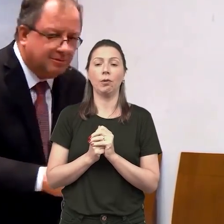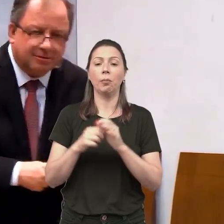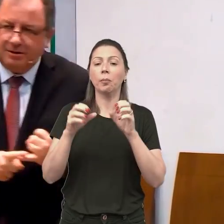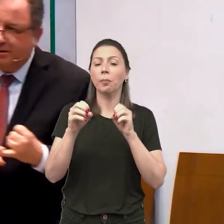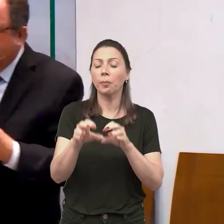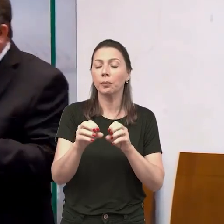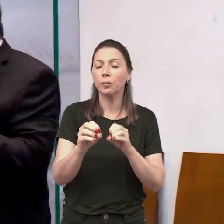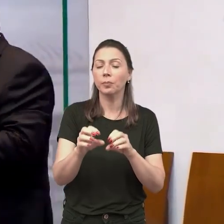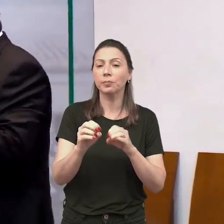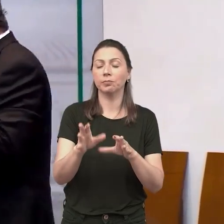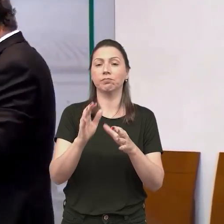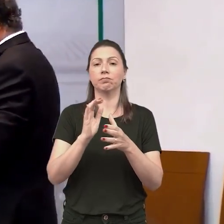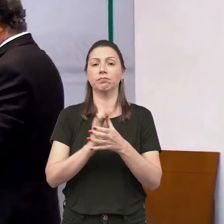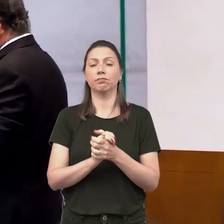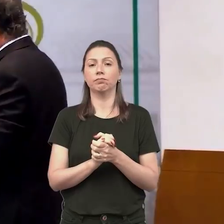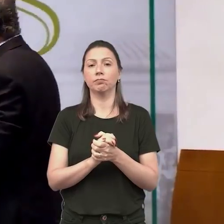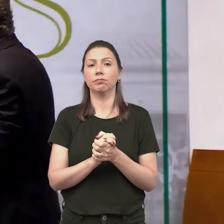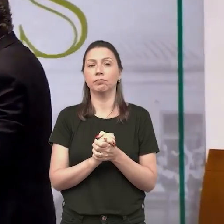Instruir-te-ei